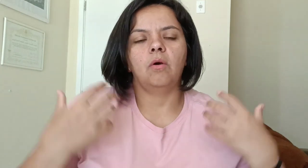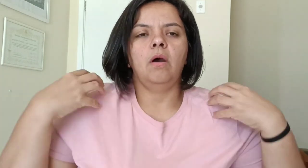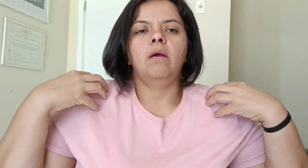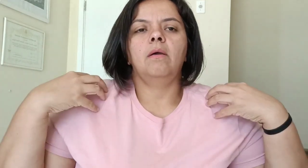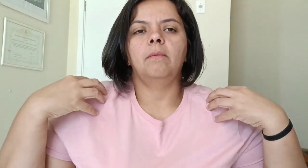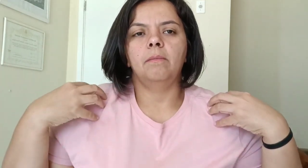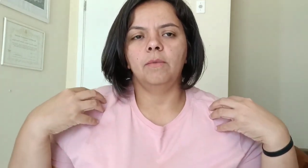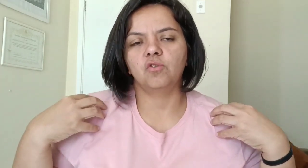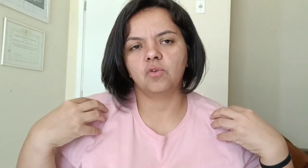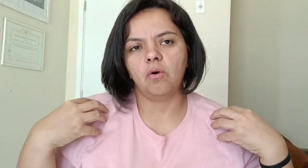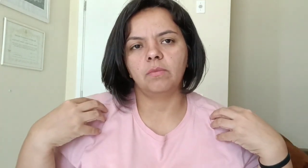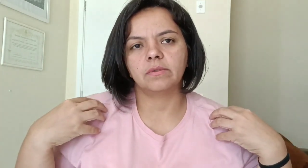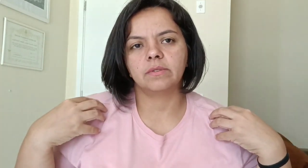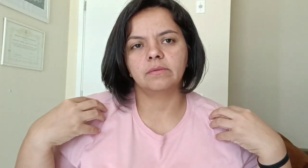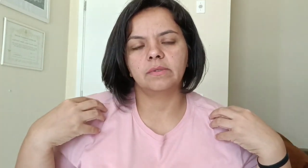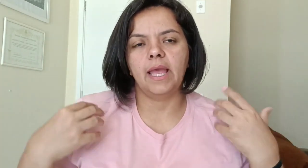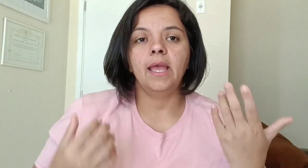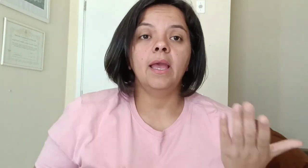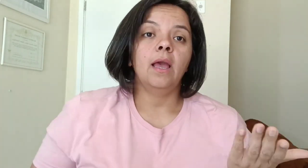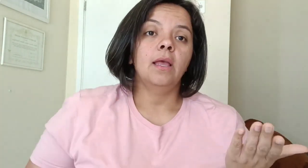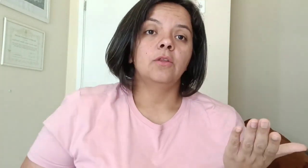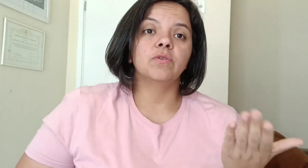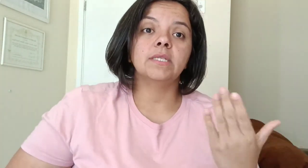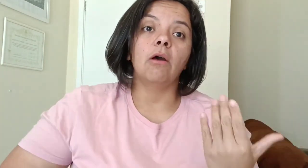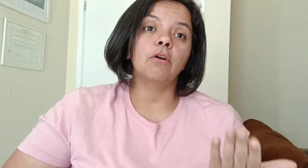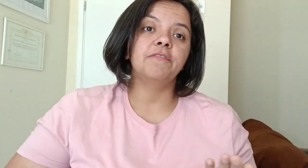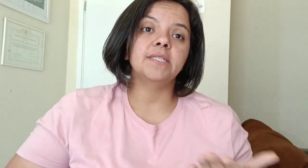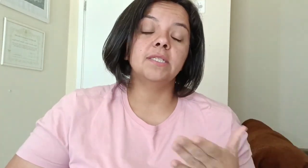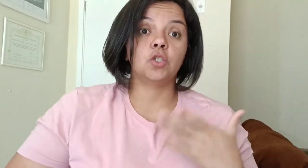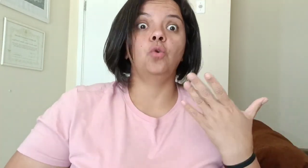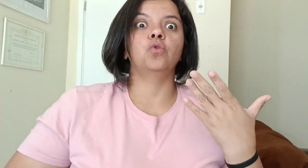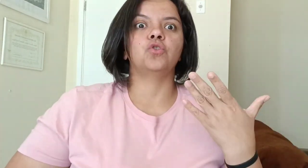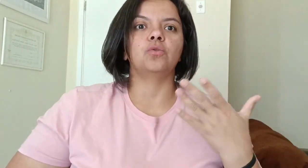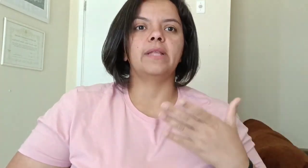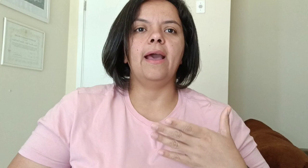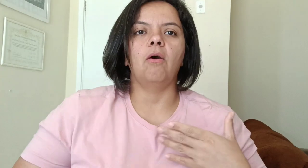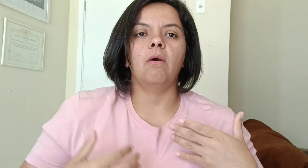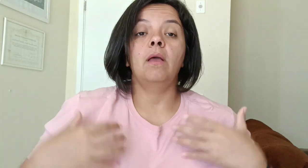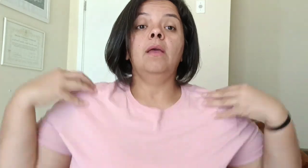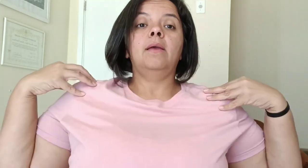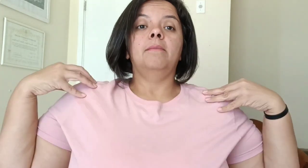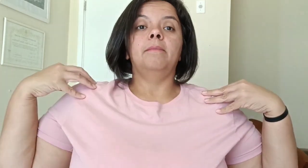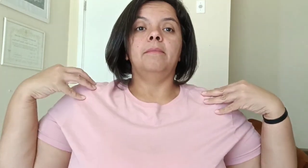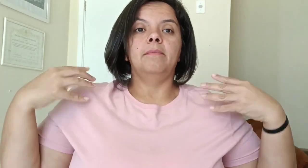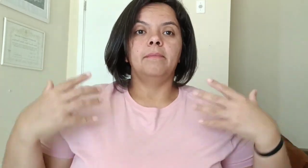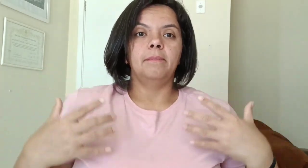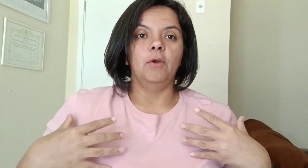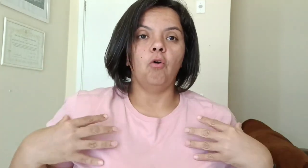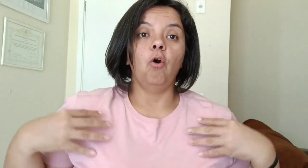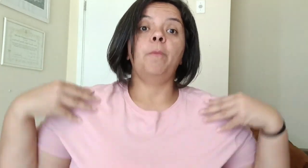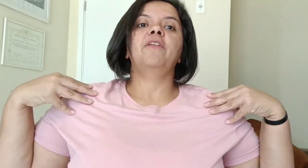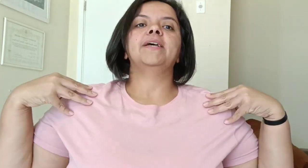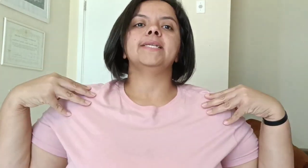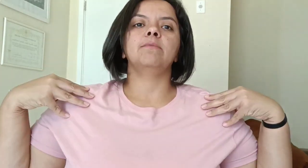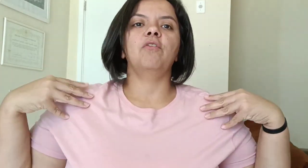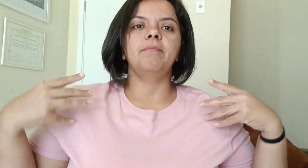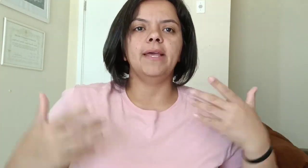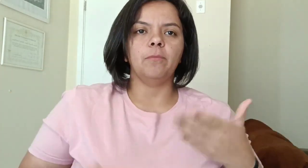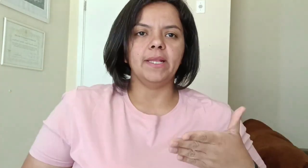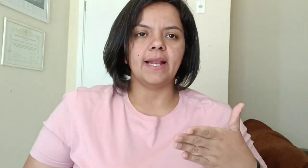ó, meus ombros, né? No sinal que eu fiz de susto, né, ó. Meu corpo, ele faz esse movimento para trás,